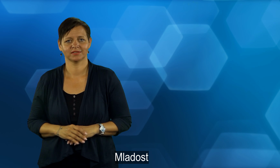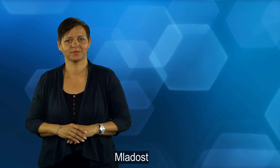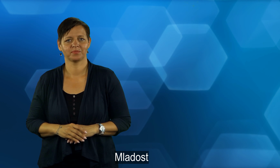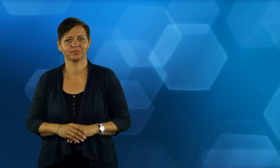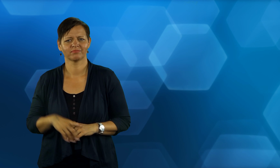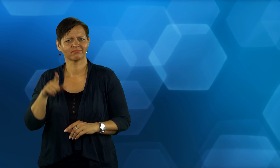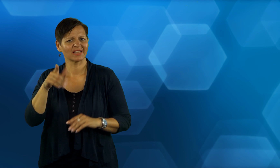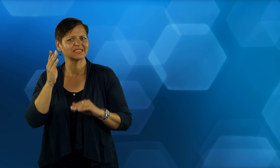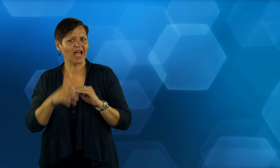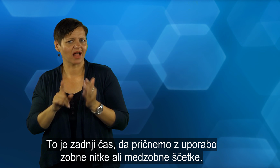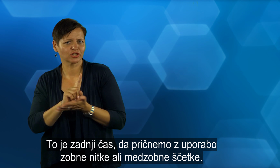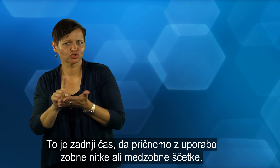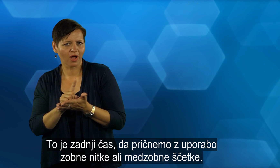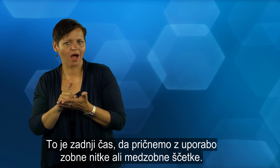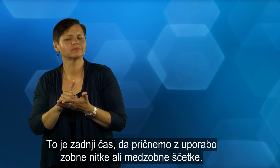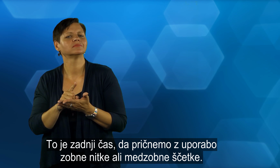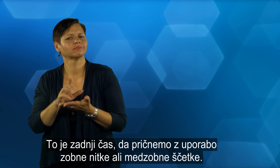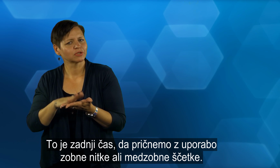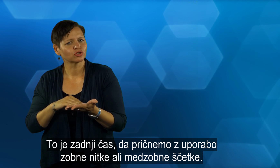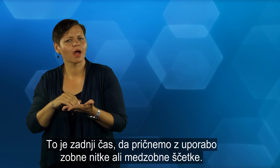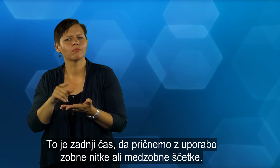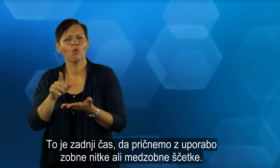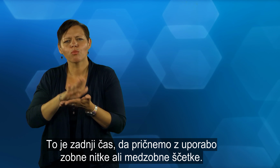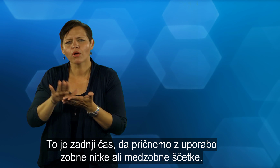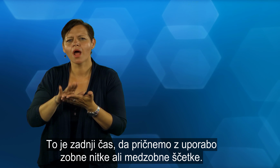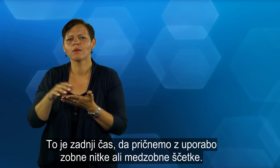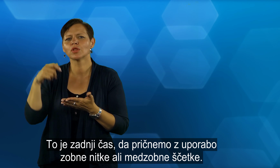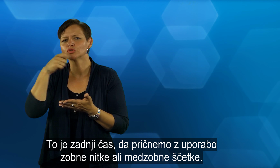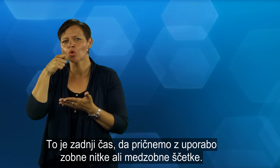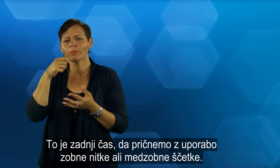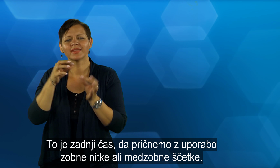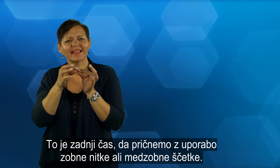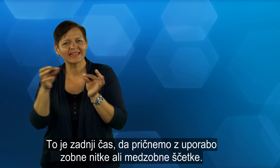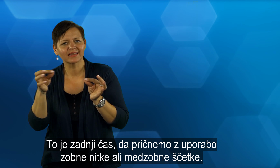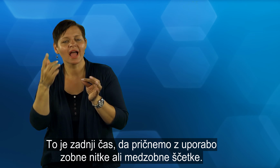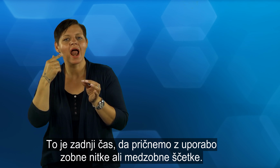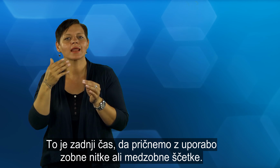Mladost. To je zadnji čas, da pričnemo z uporabo zobne nitke ali medzobne ščetke.